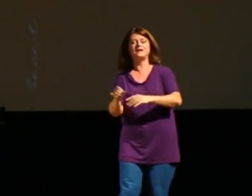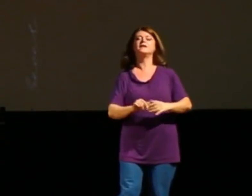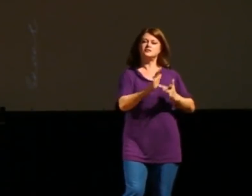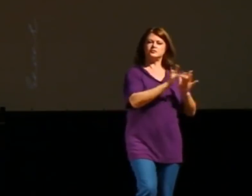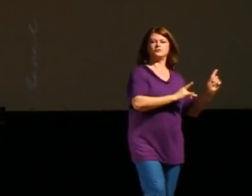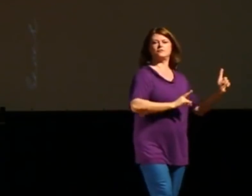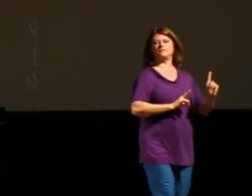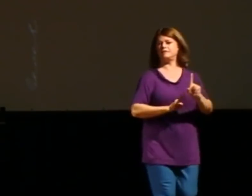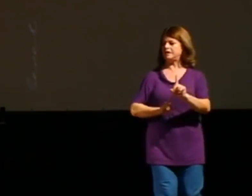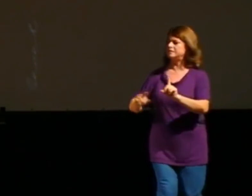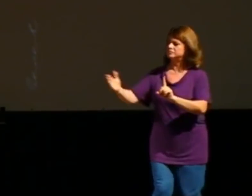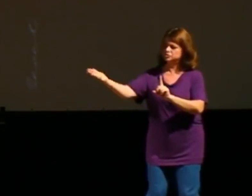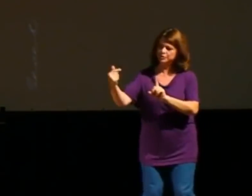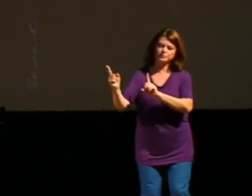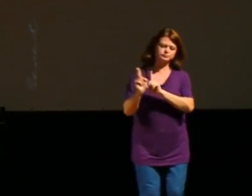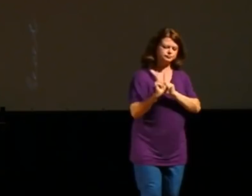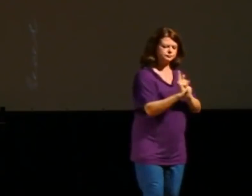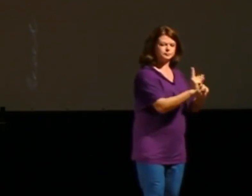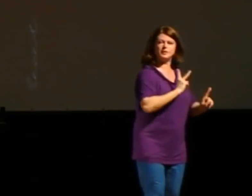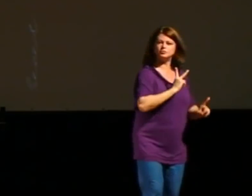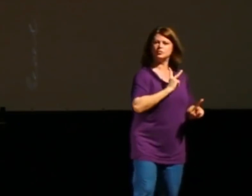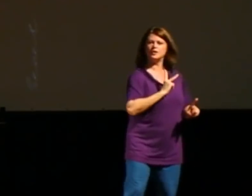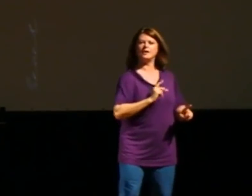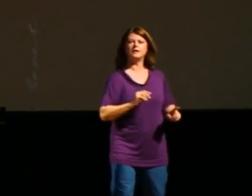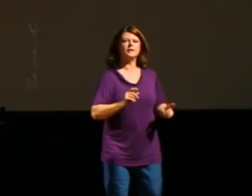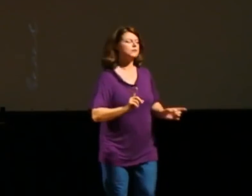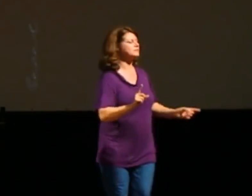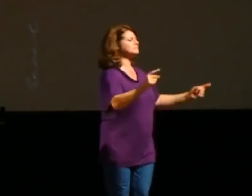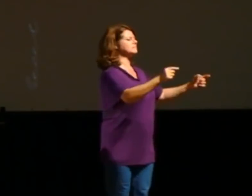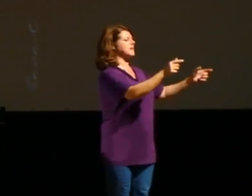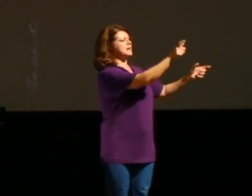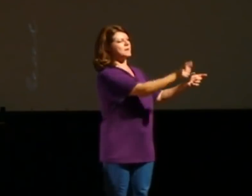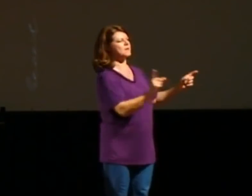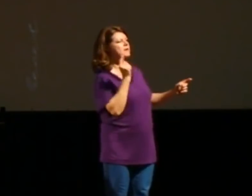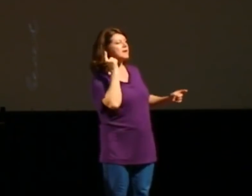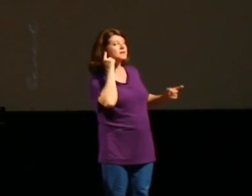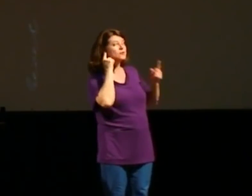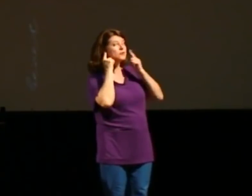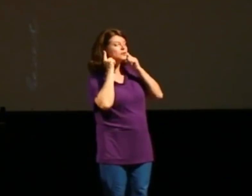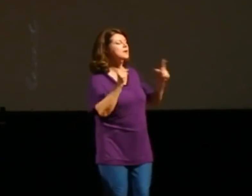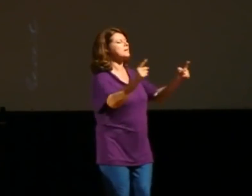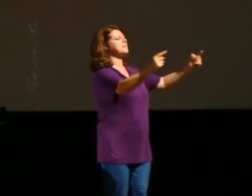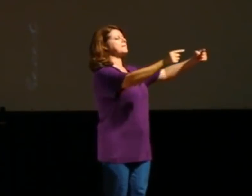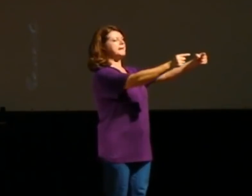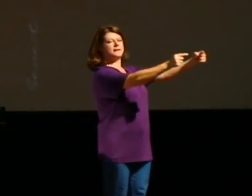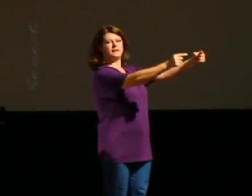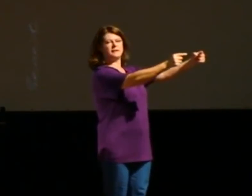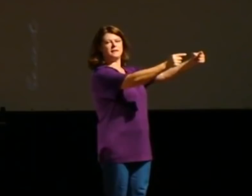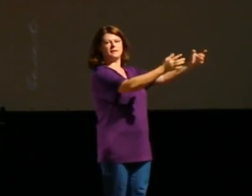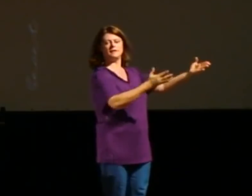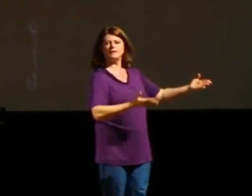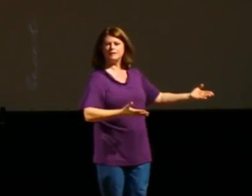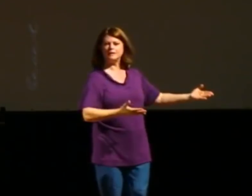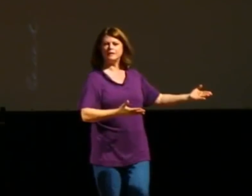ouvidos dele. Não é que o irmão fala mal, não é isso. Não é que o irmão